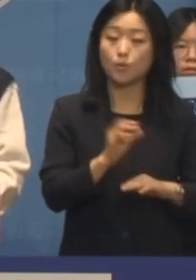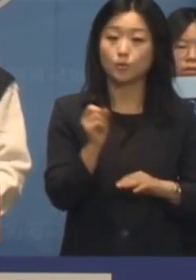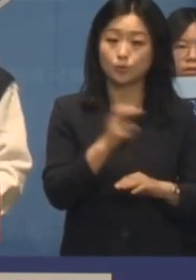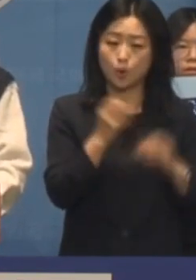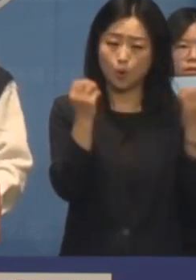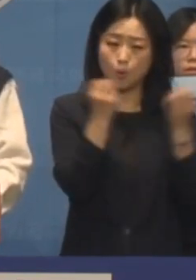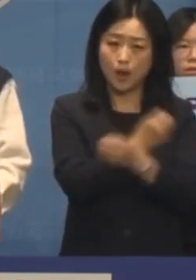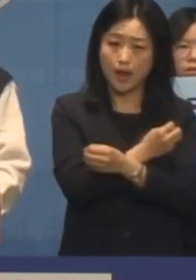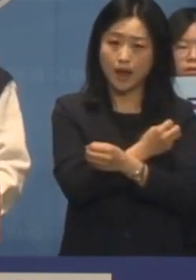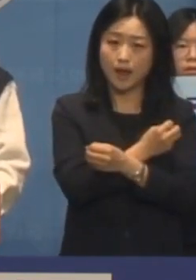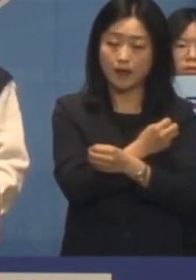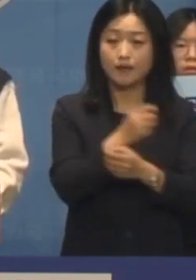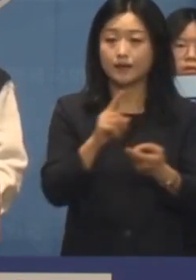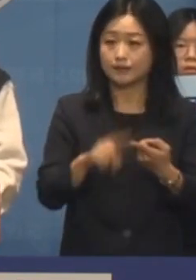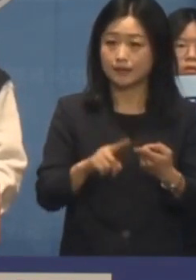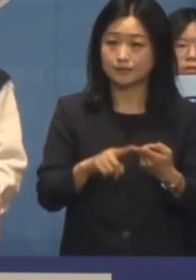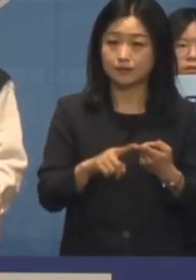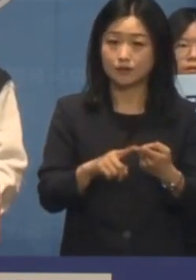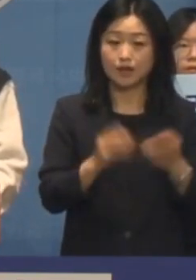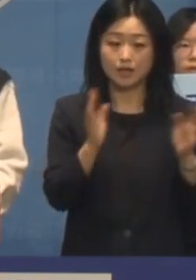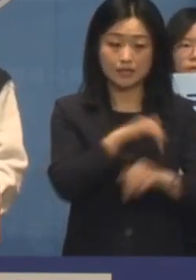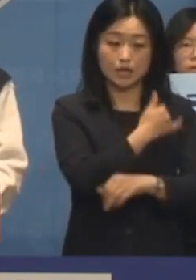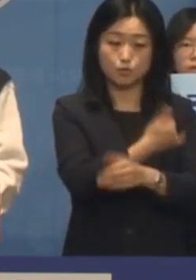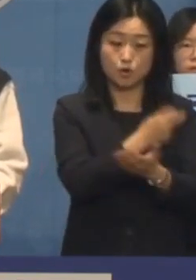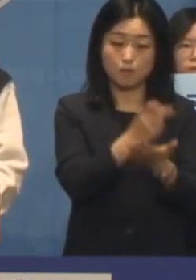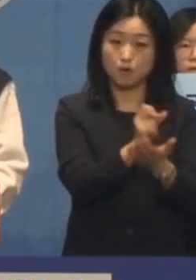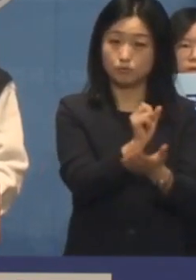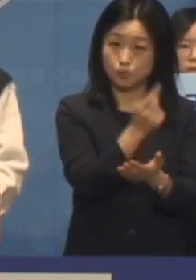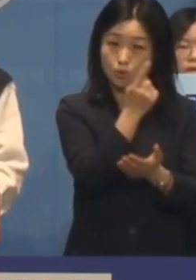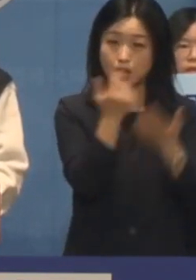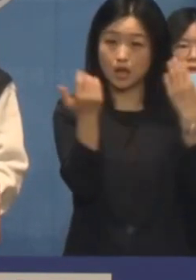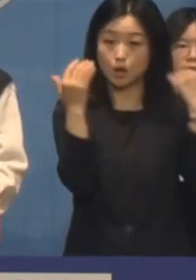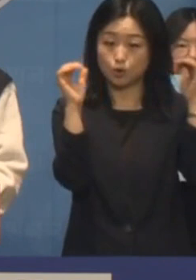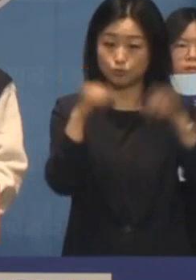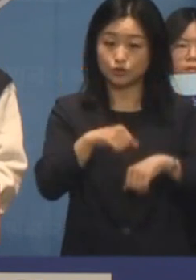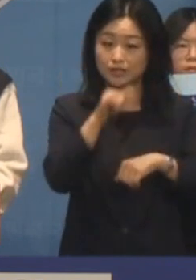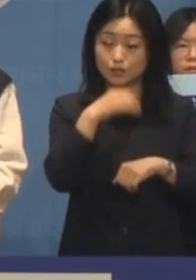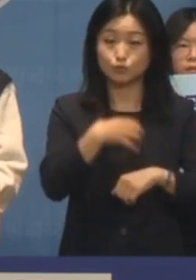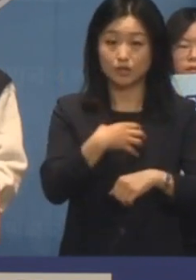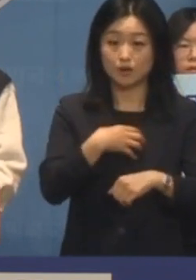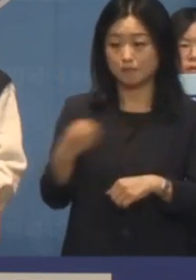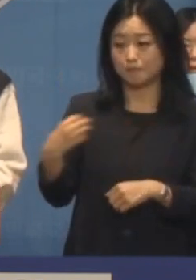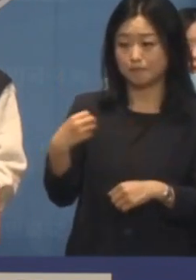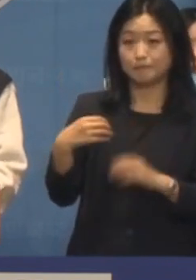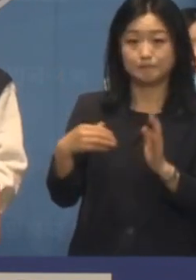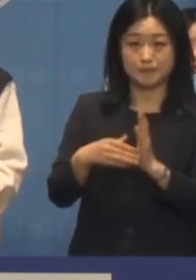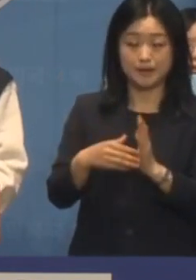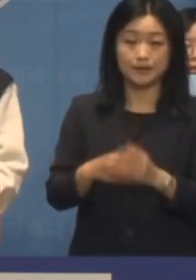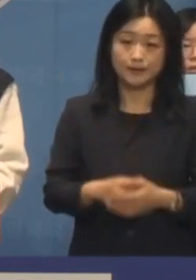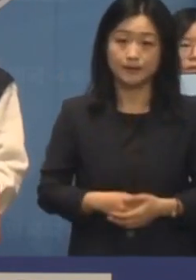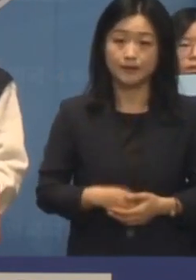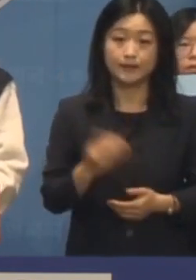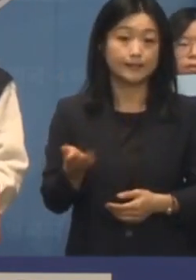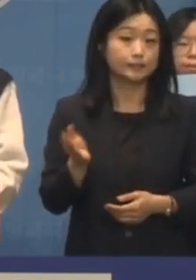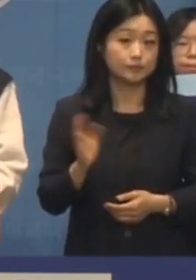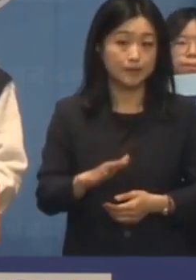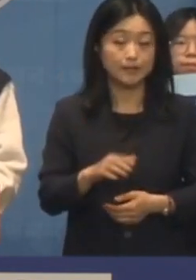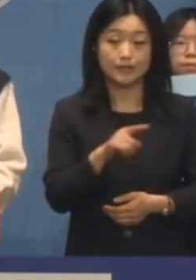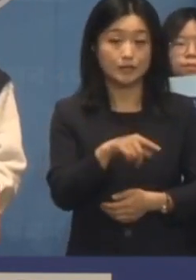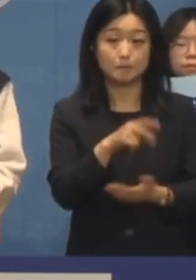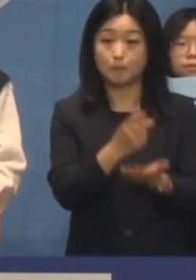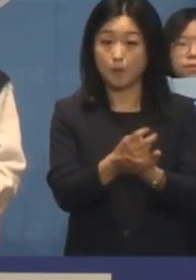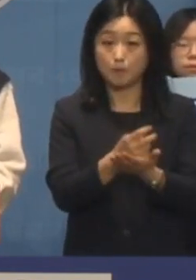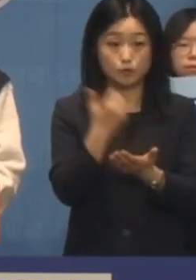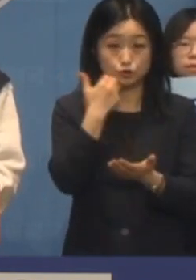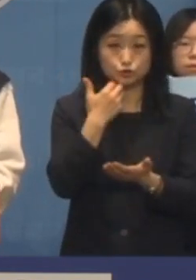오해가 쌓여 마치 학생인권법이 학교 현장을 무너뜨릴 수 있다는 우려가 커지고 있다. 그러나 학생인권법은